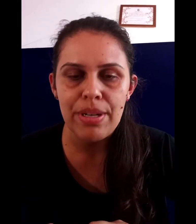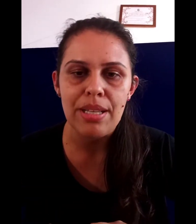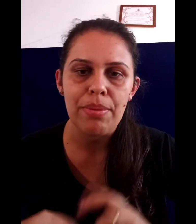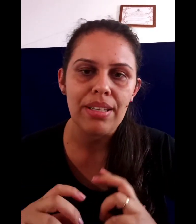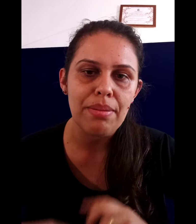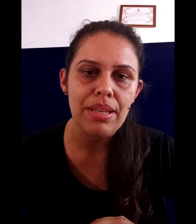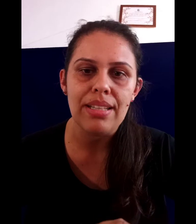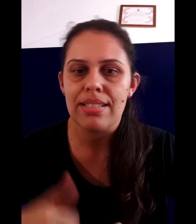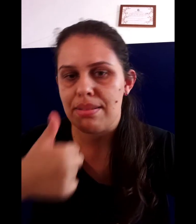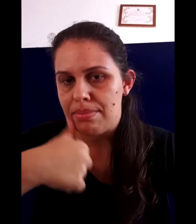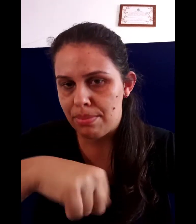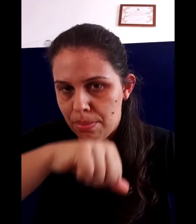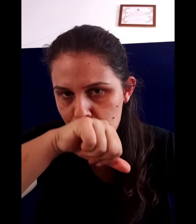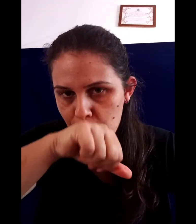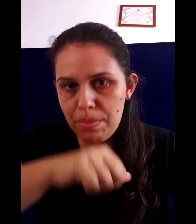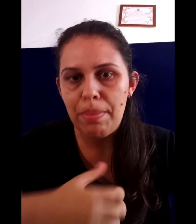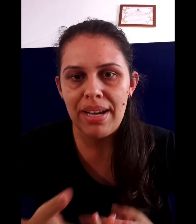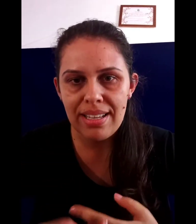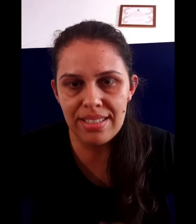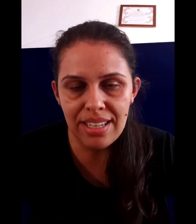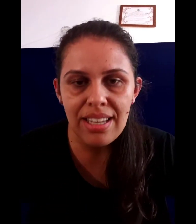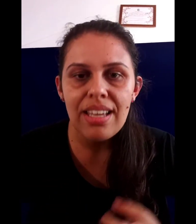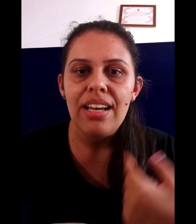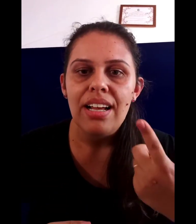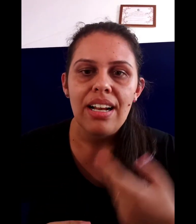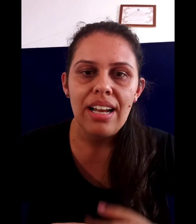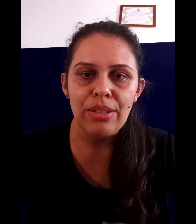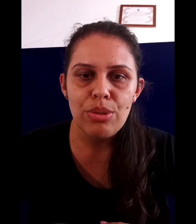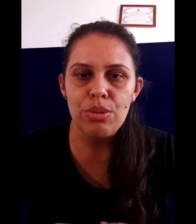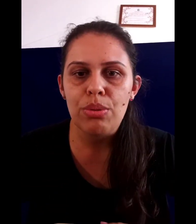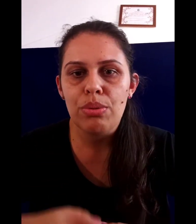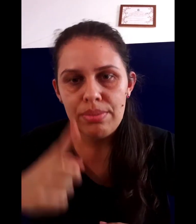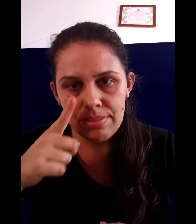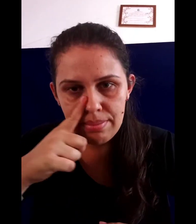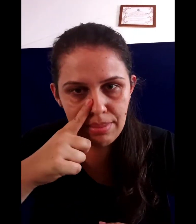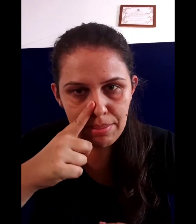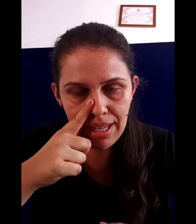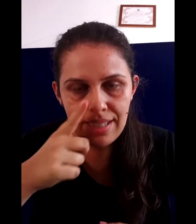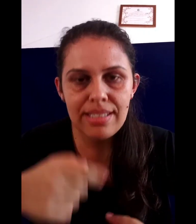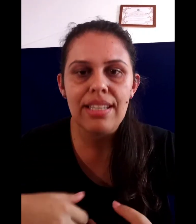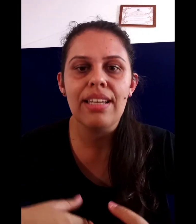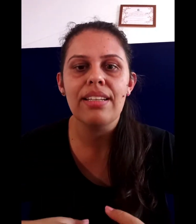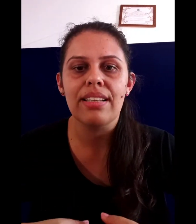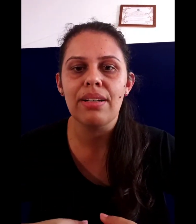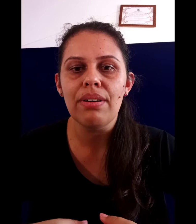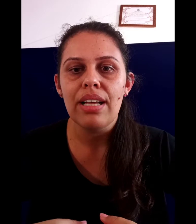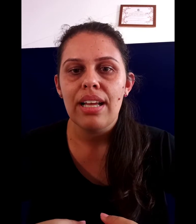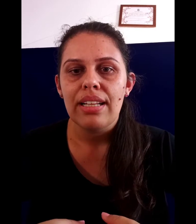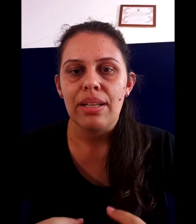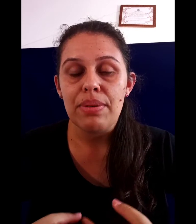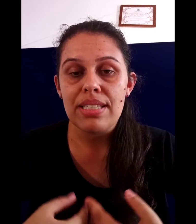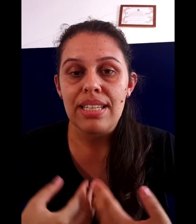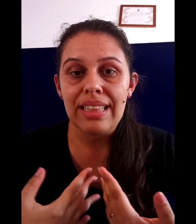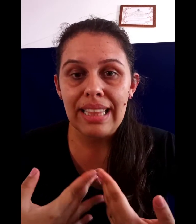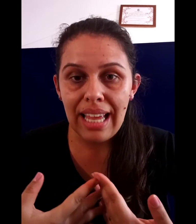exemplo, aqui em Minas, mamãe é assim, lá no sul, mamãe é assim, entendeu? Então, assim,